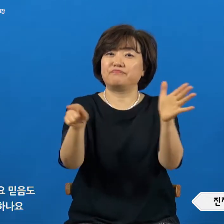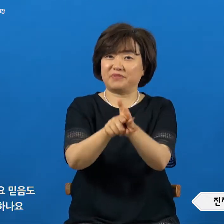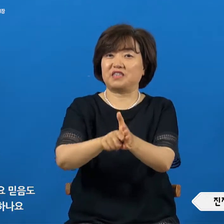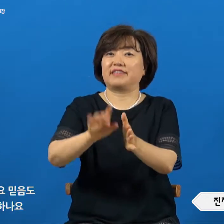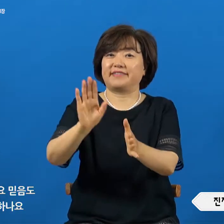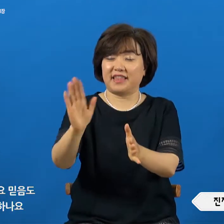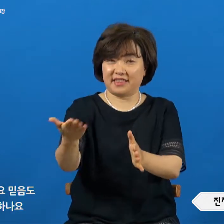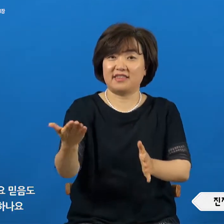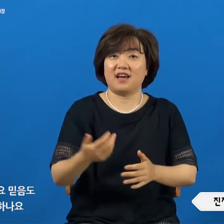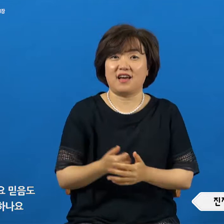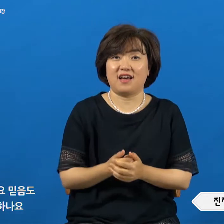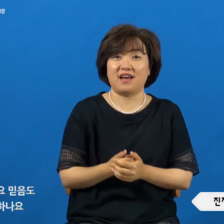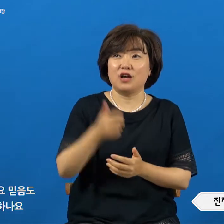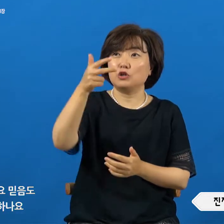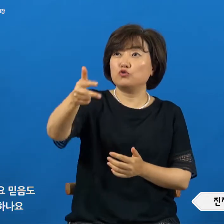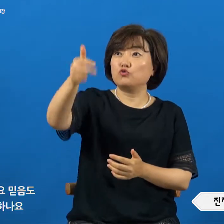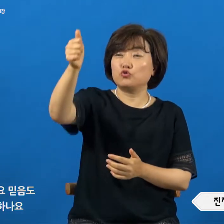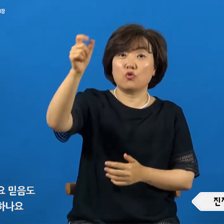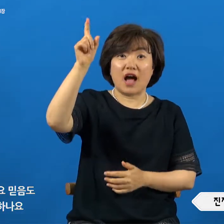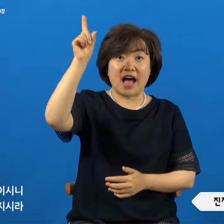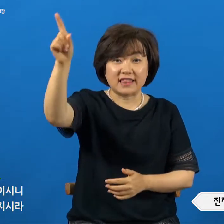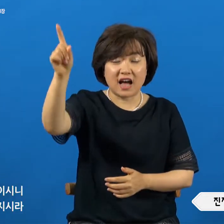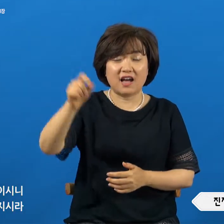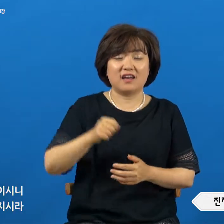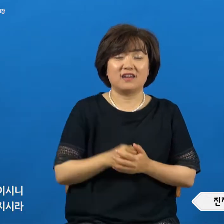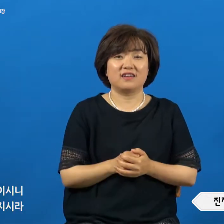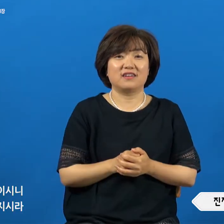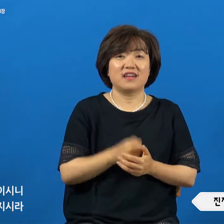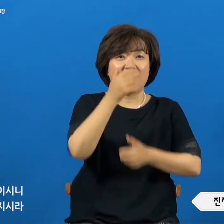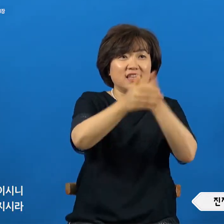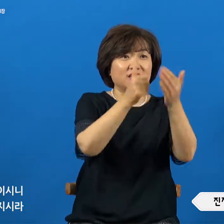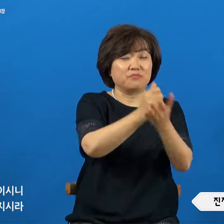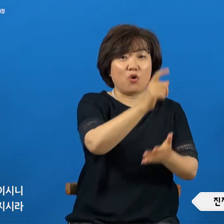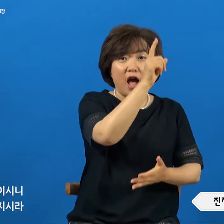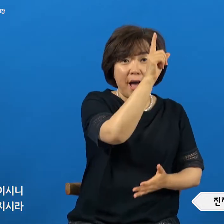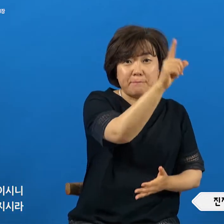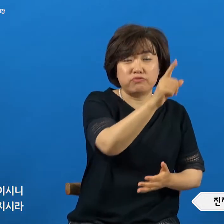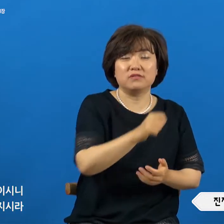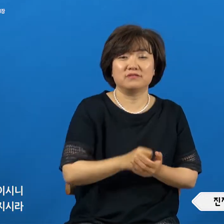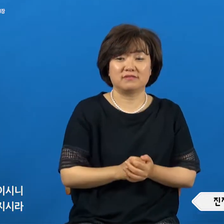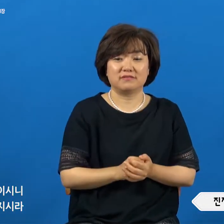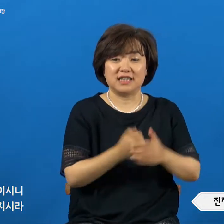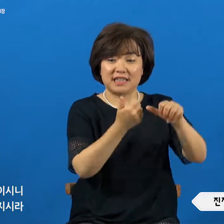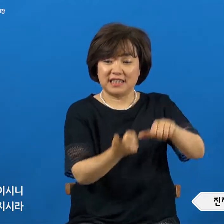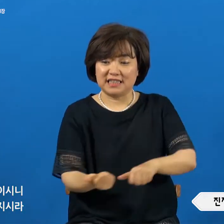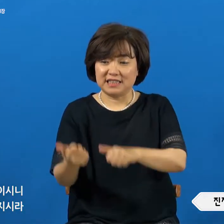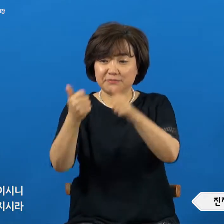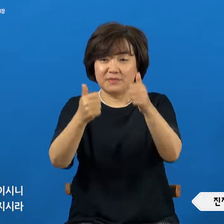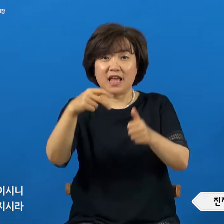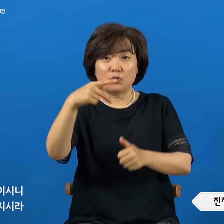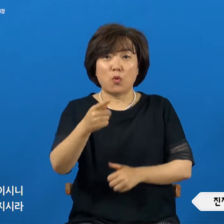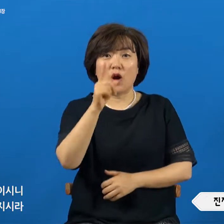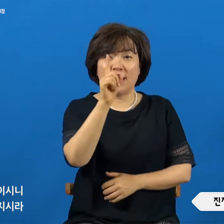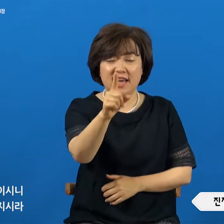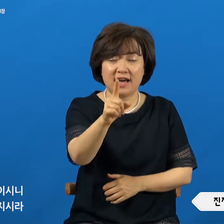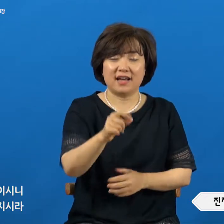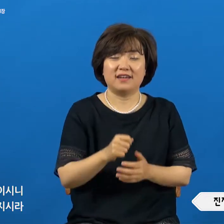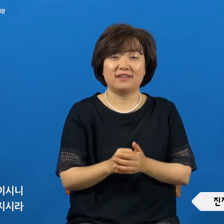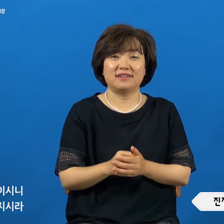분이시요 믿음도 하나요 침례도 하나요 하나님도 한 분이시니 곧 만유의